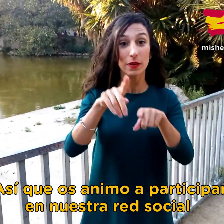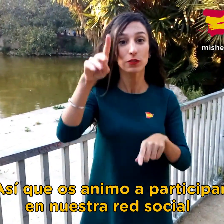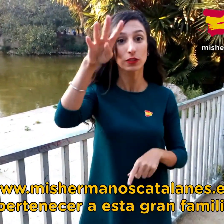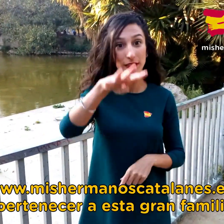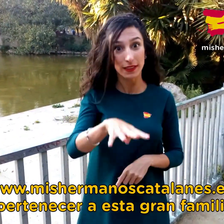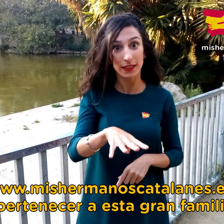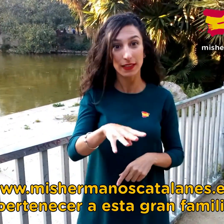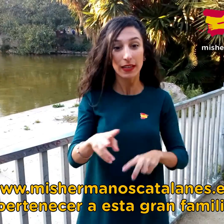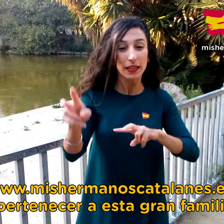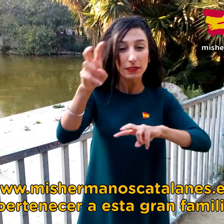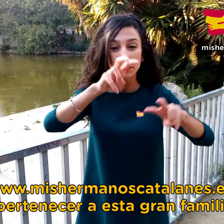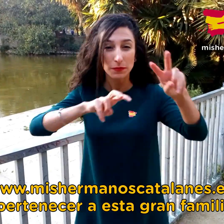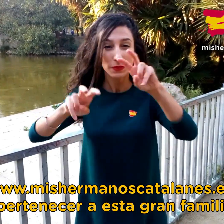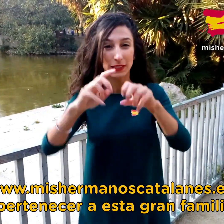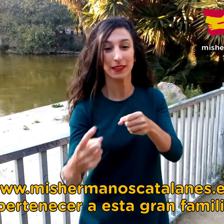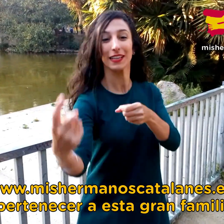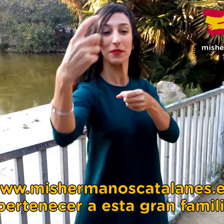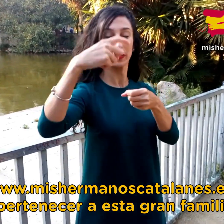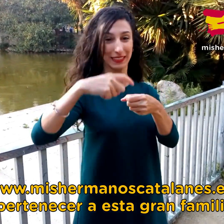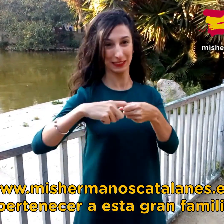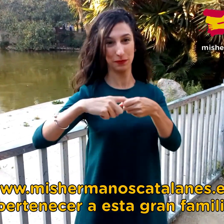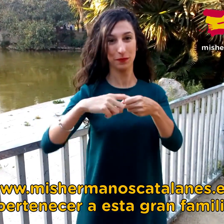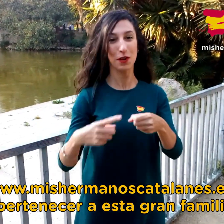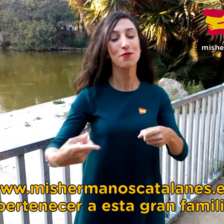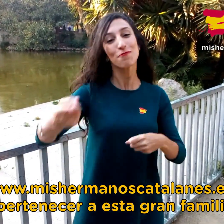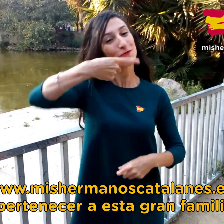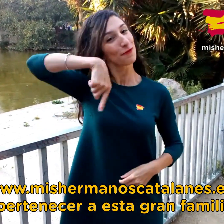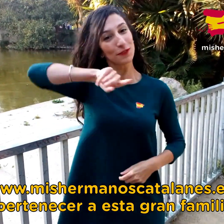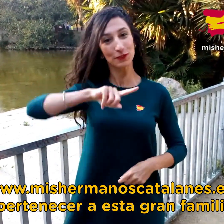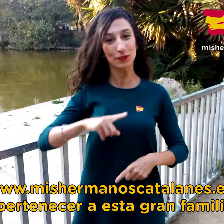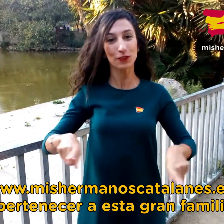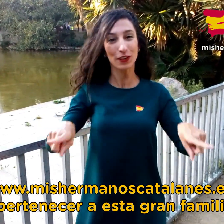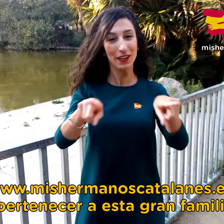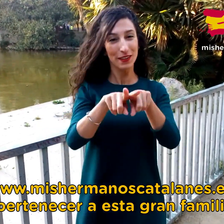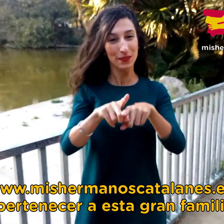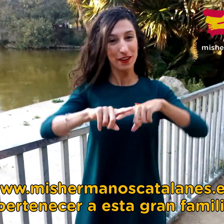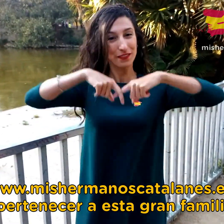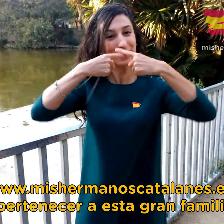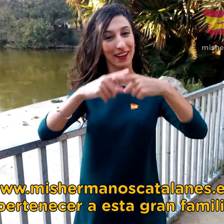Mis Hermanos Catalanes y pertenecer a esta gran familia.